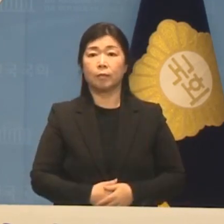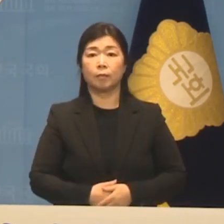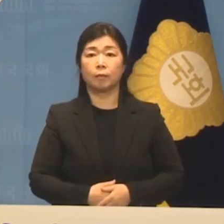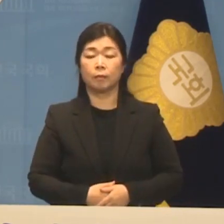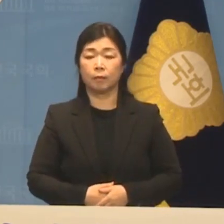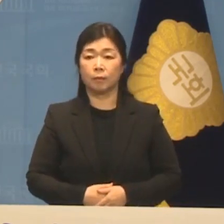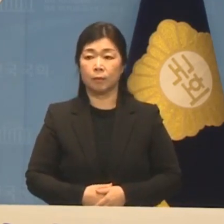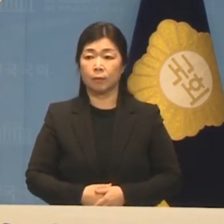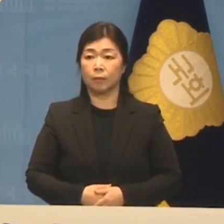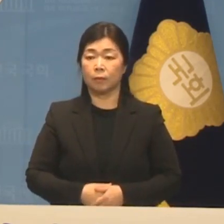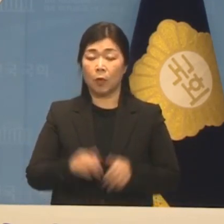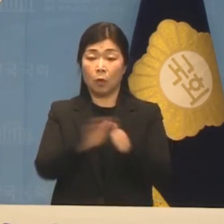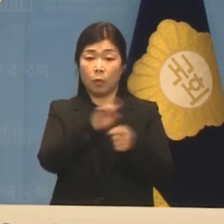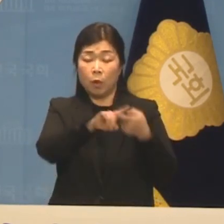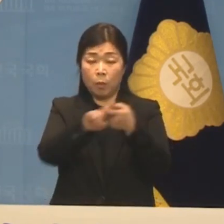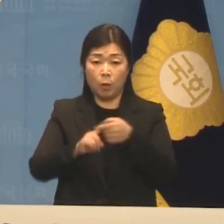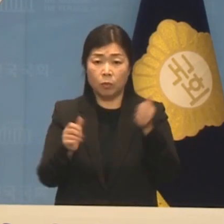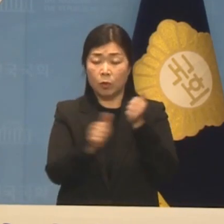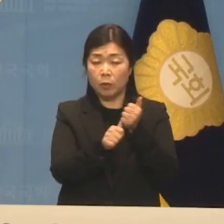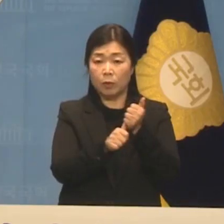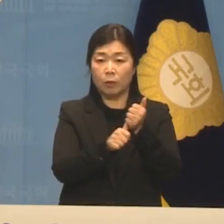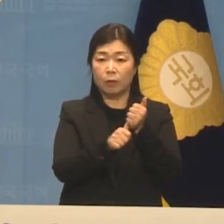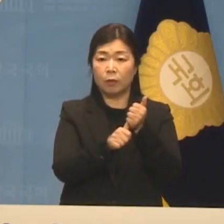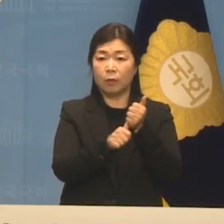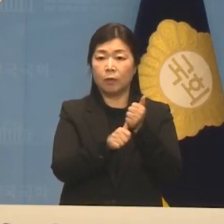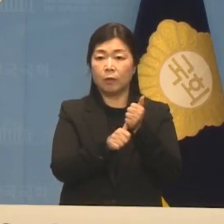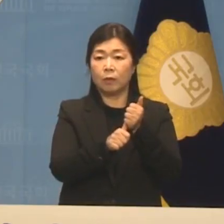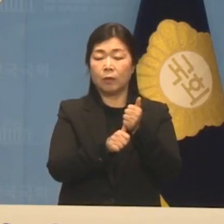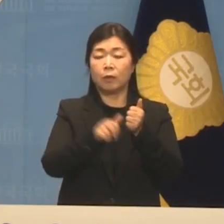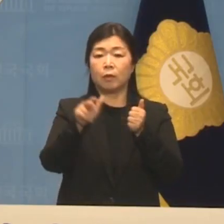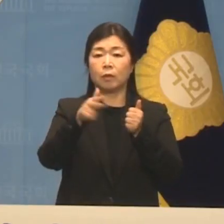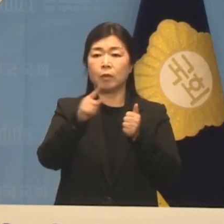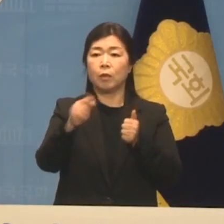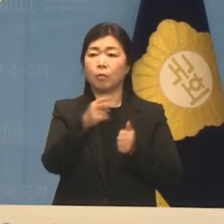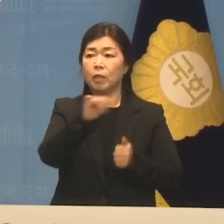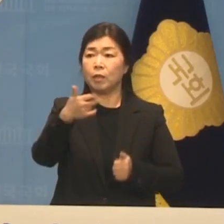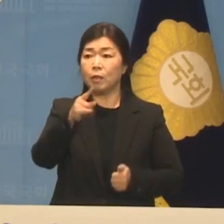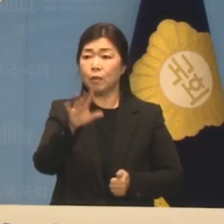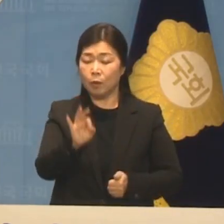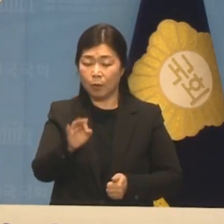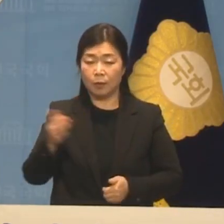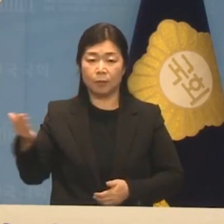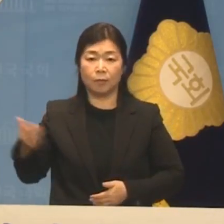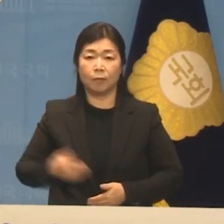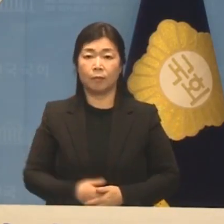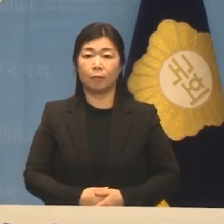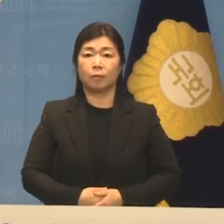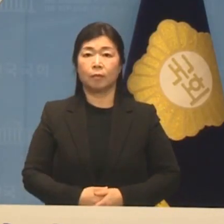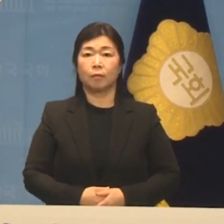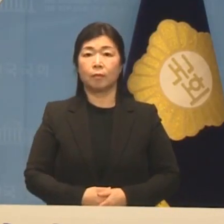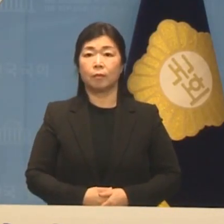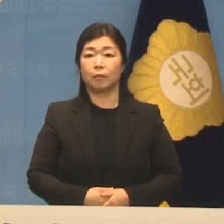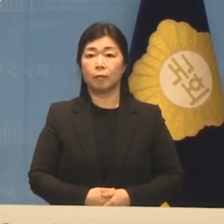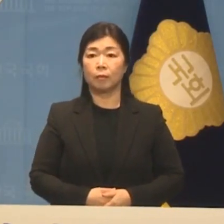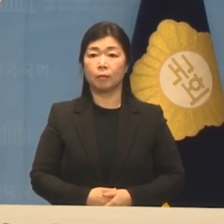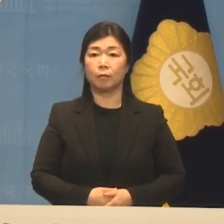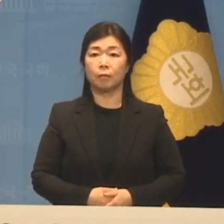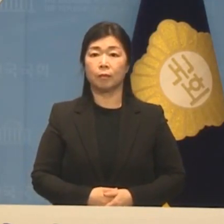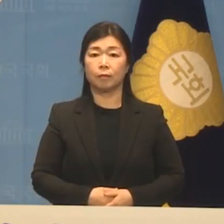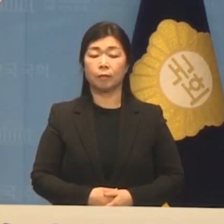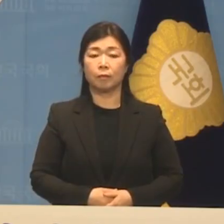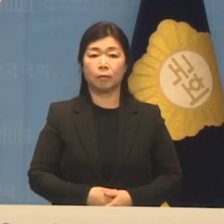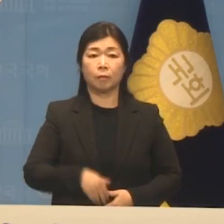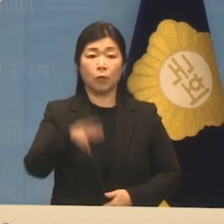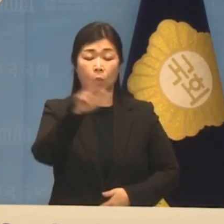우리 서비스 연맹 수석 부위원장 맡고 계시는 우리 정민정 수석님 오셨습니다. 그리고